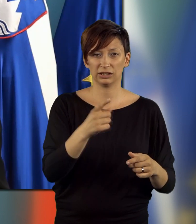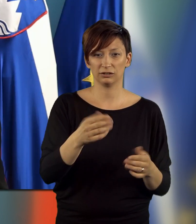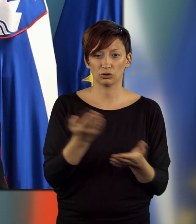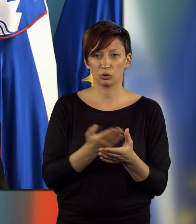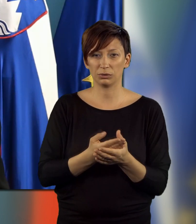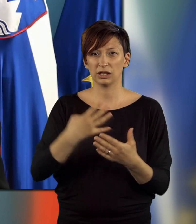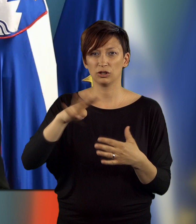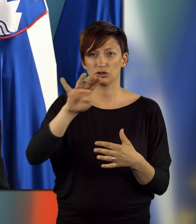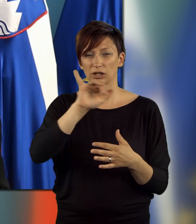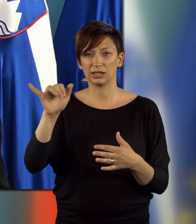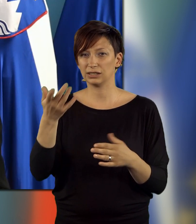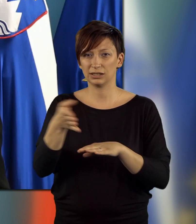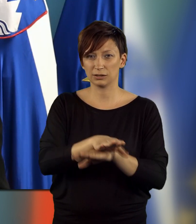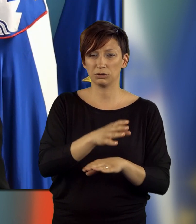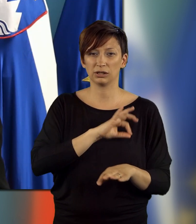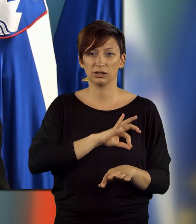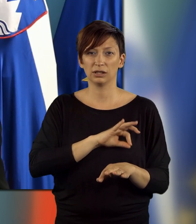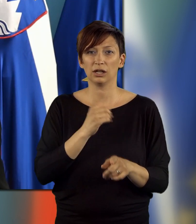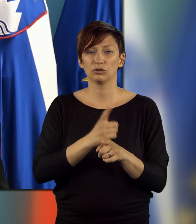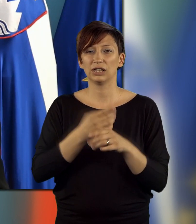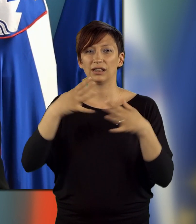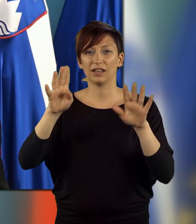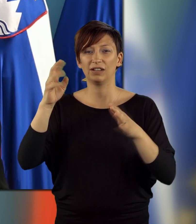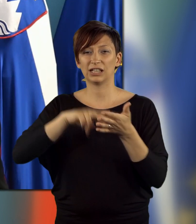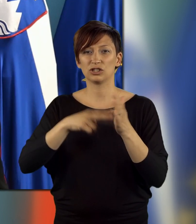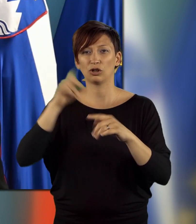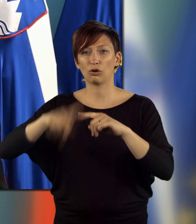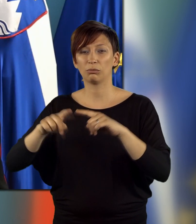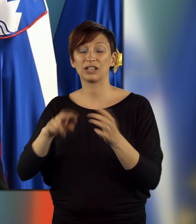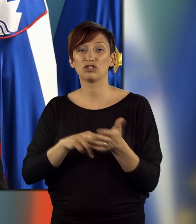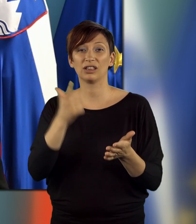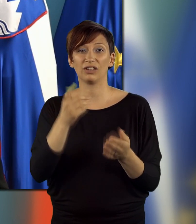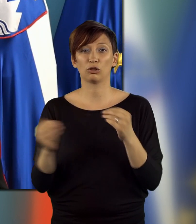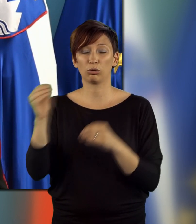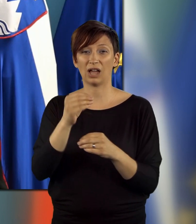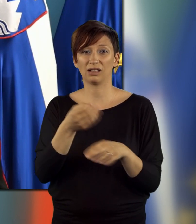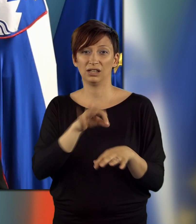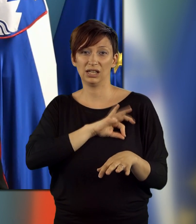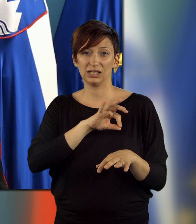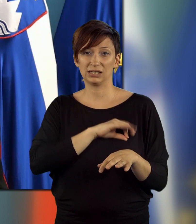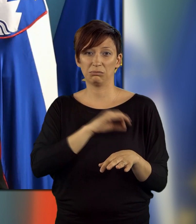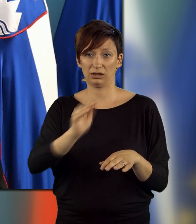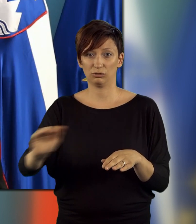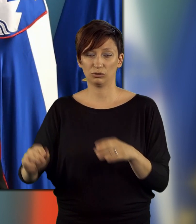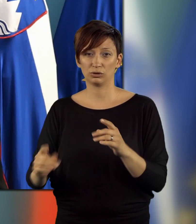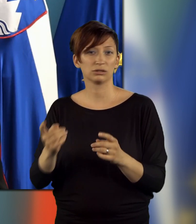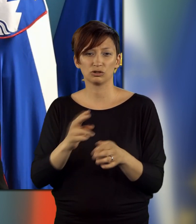kažejo, da smrt 14-letnika ni edina, gre za 19 strokovnih napak in pa še 2 smrti. Kaj se dogaja? Ste odredili